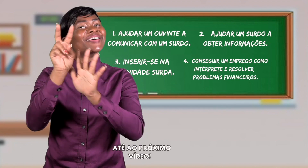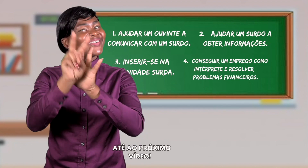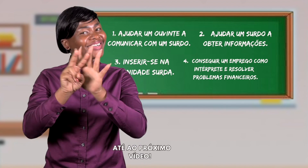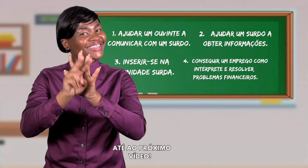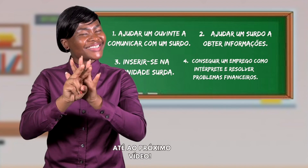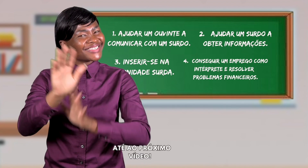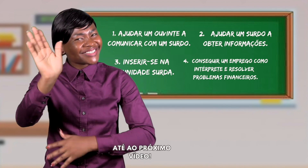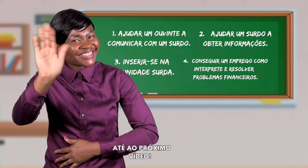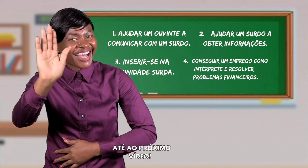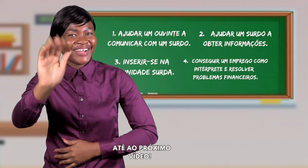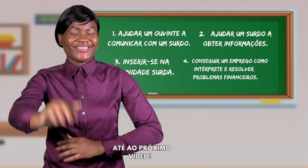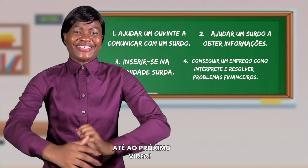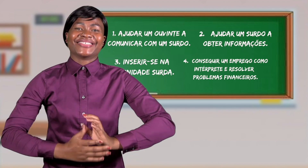Até ao próximo vídeo.